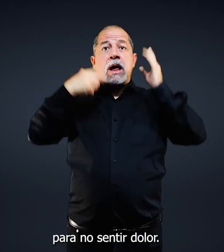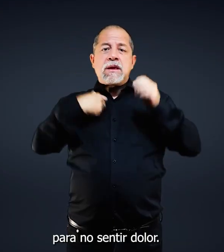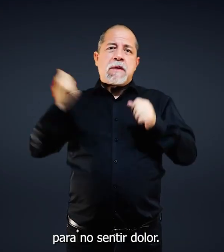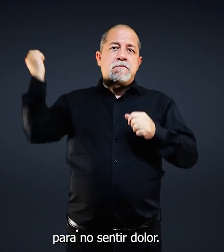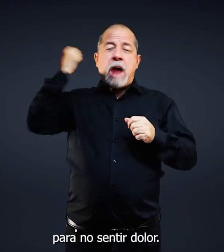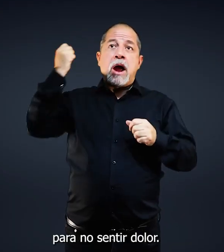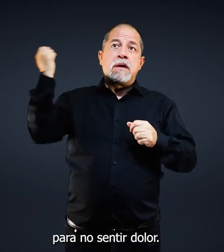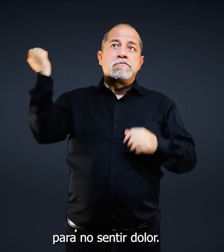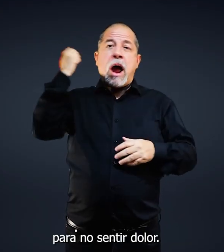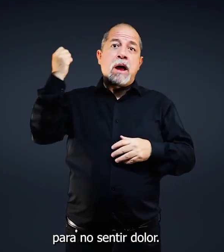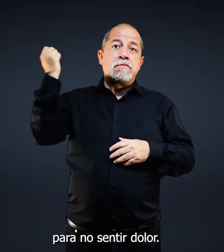dolor.